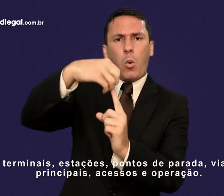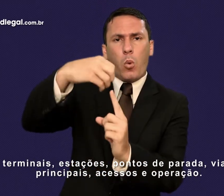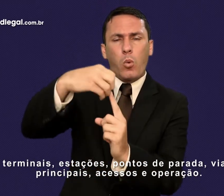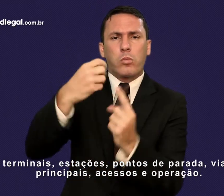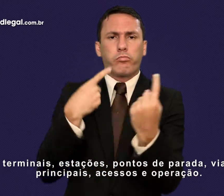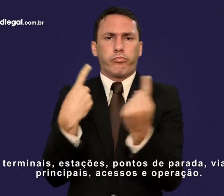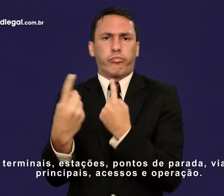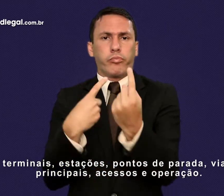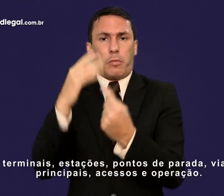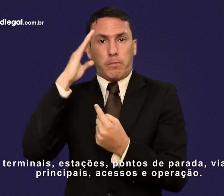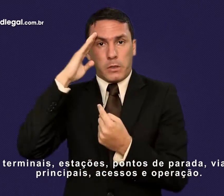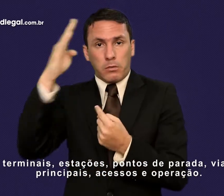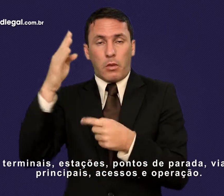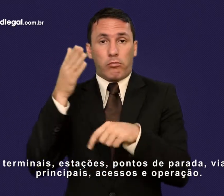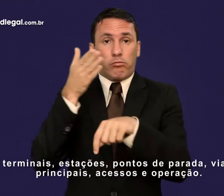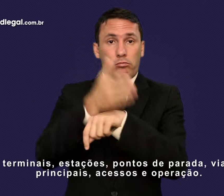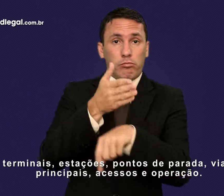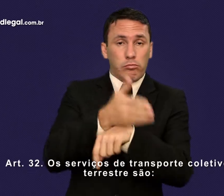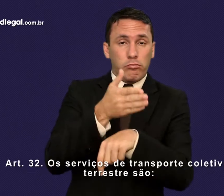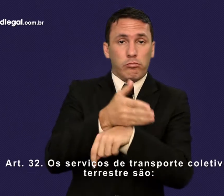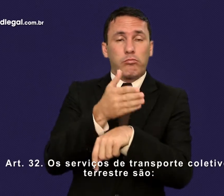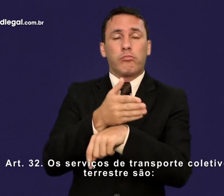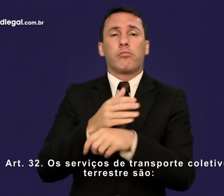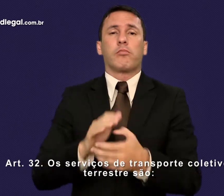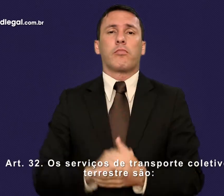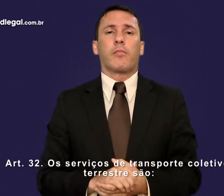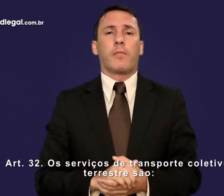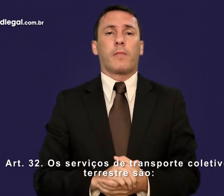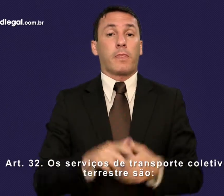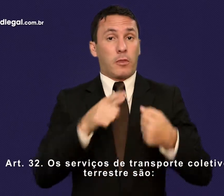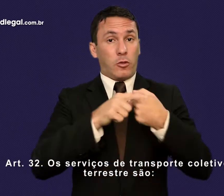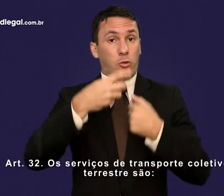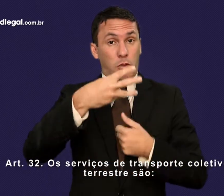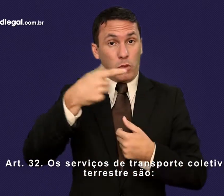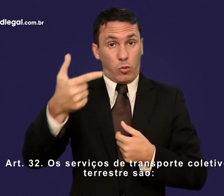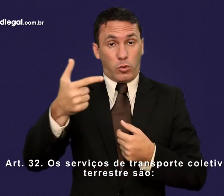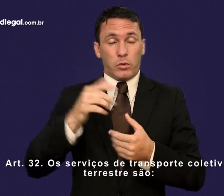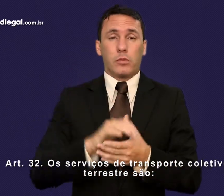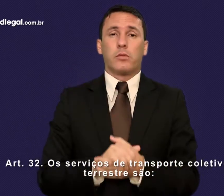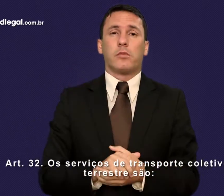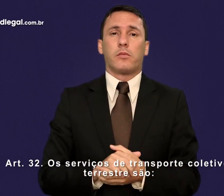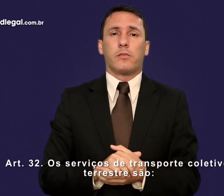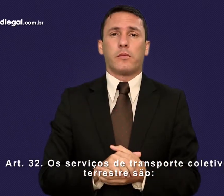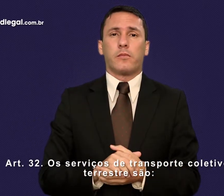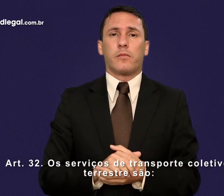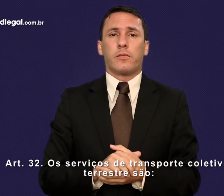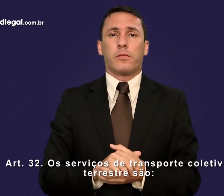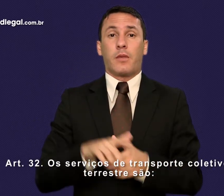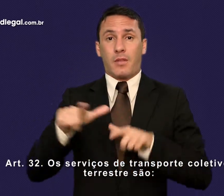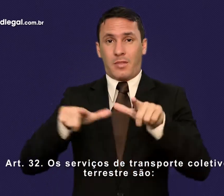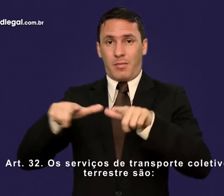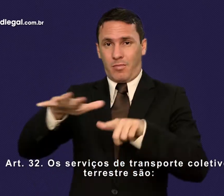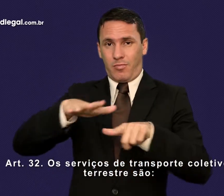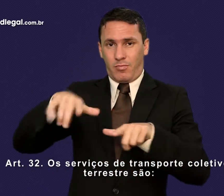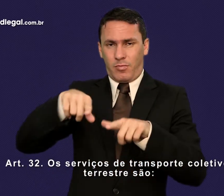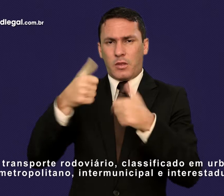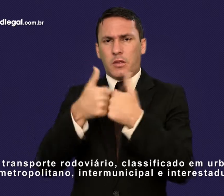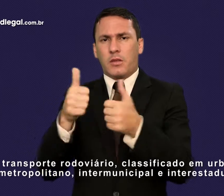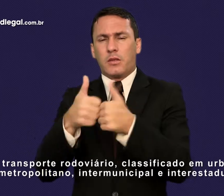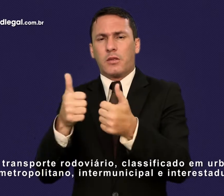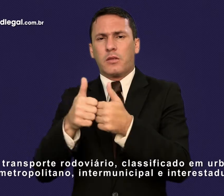vias principais, acessos e operação. Artigo 32. Os serviços de transporte coletivo terrestre